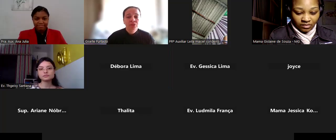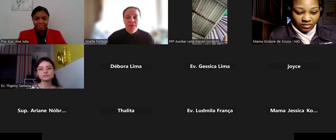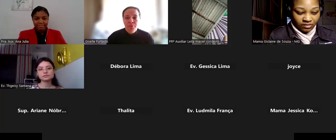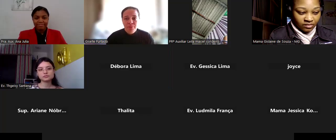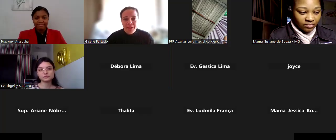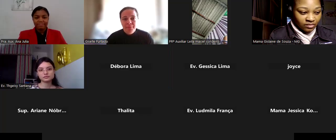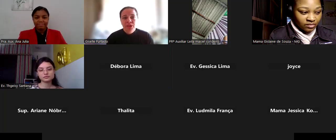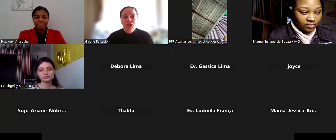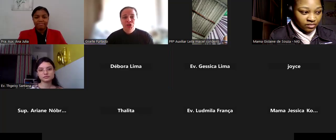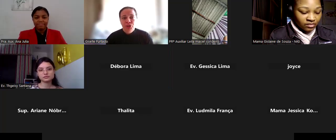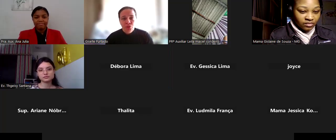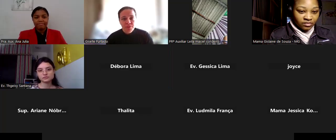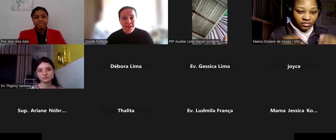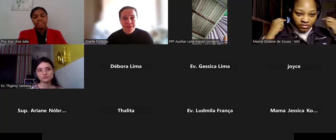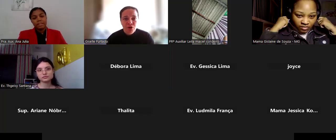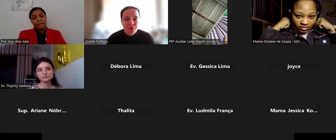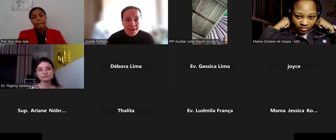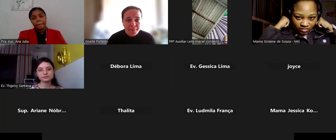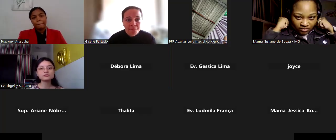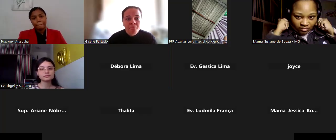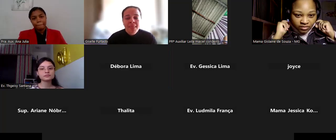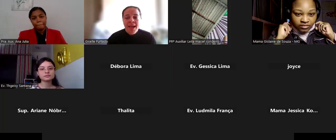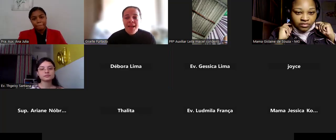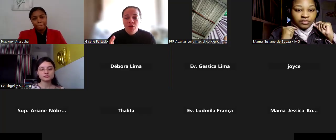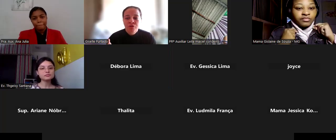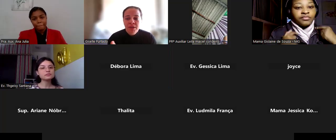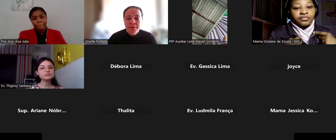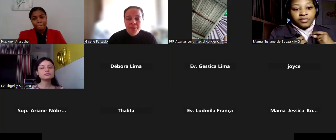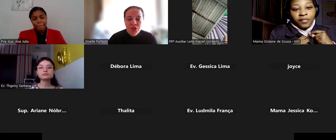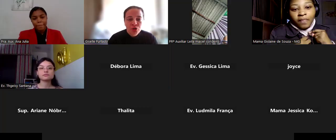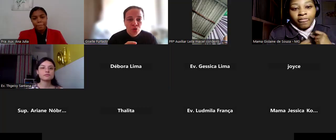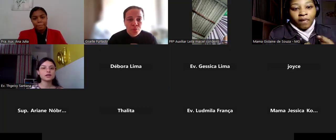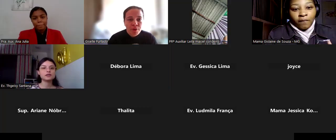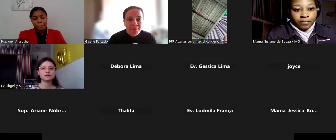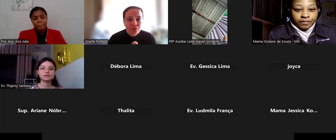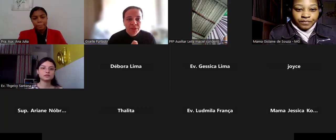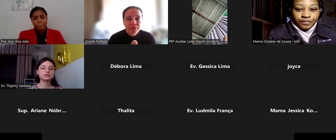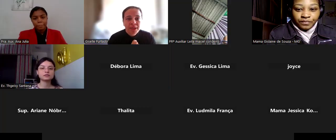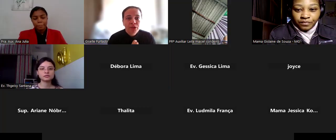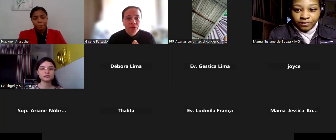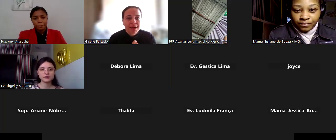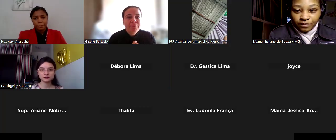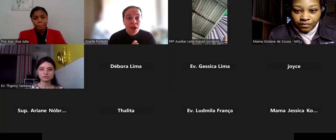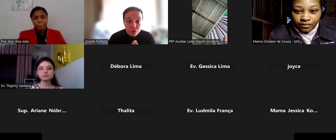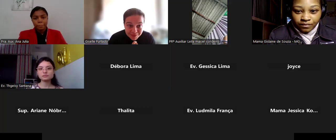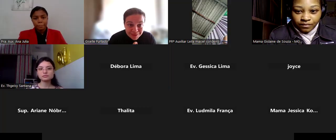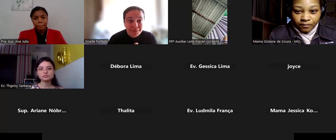tem problema, a gente consegue se comunicar. Tá? E eu vi que também tinha no grupo alguém perguntando da leitura labial. Sim,